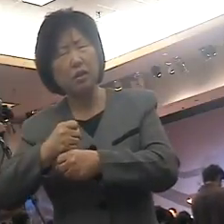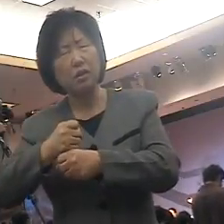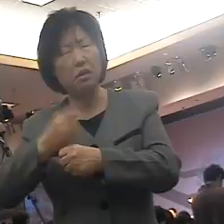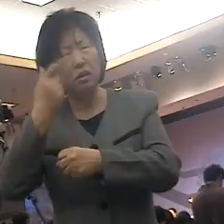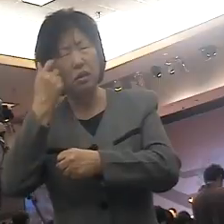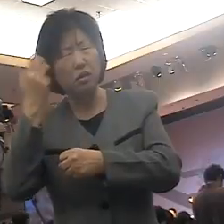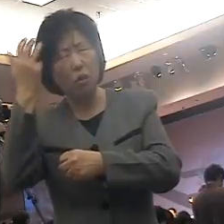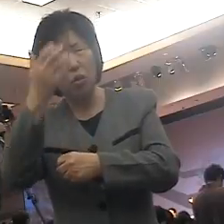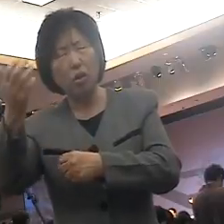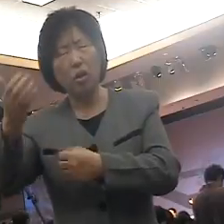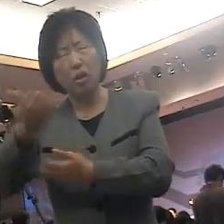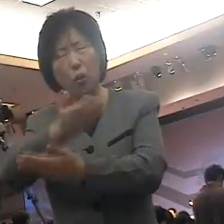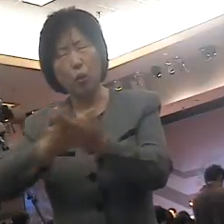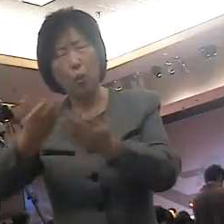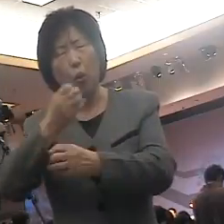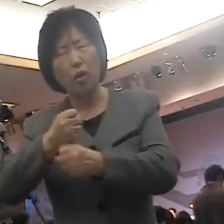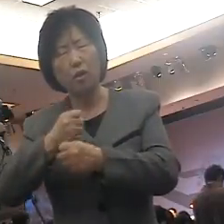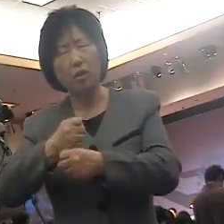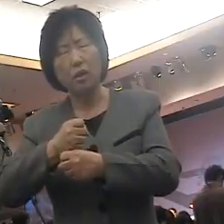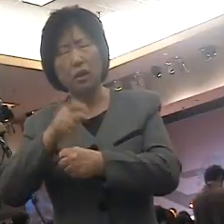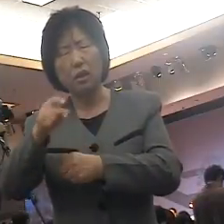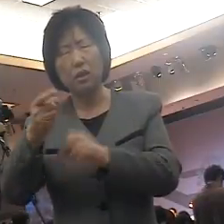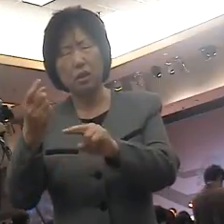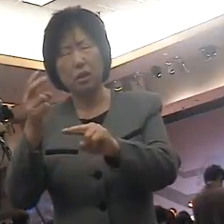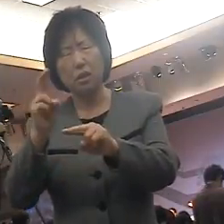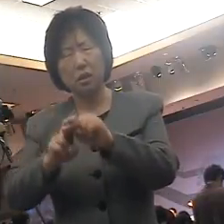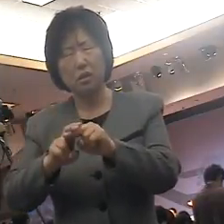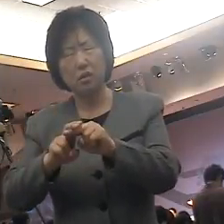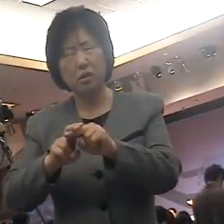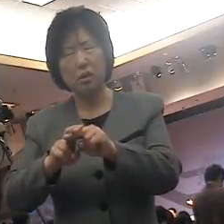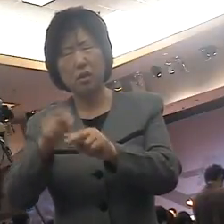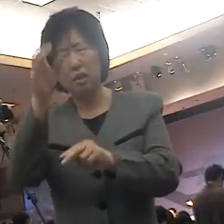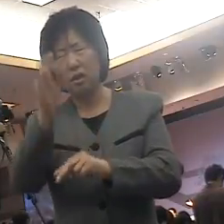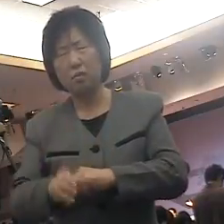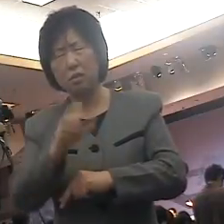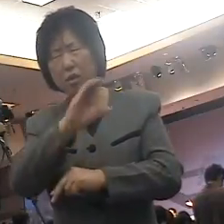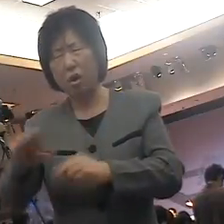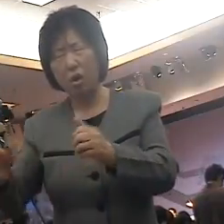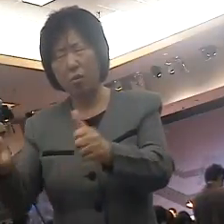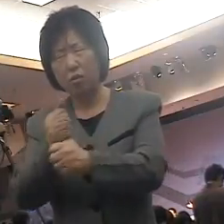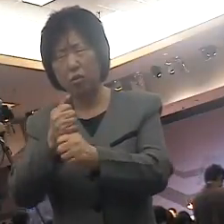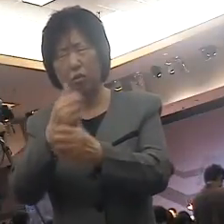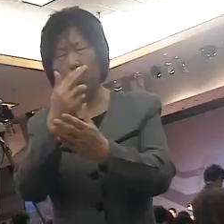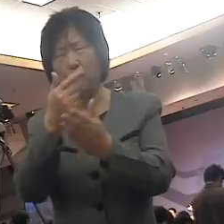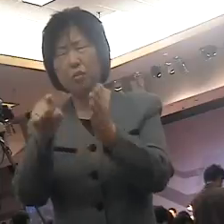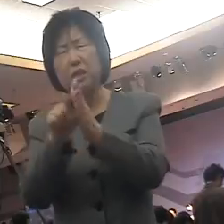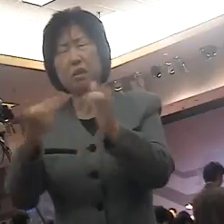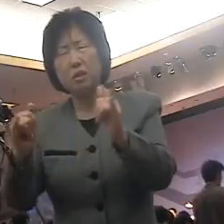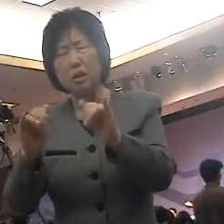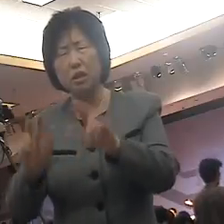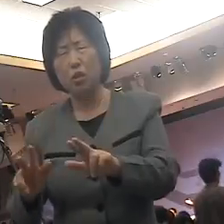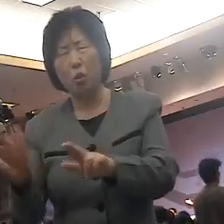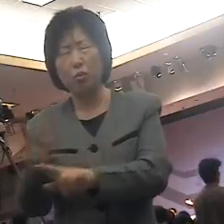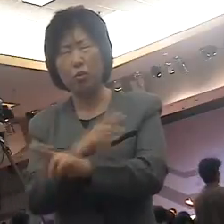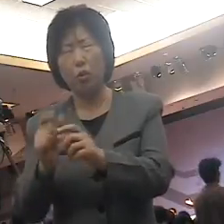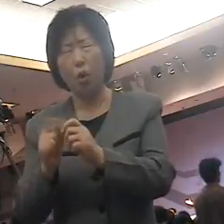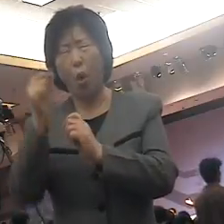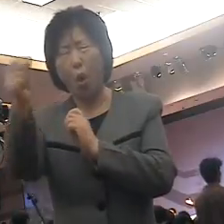교통하심이 이 자리에 나와 십자가 붙들고 주님 찬양하는 주의 백성들 위해 이제로부터